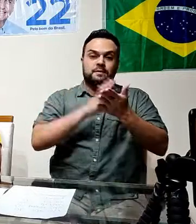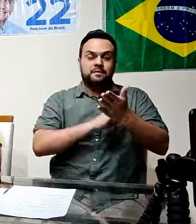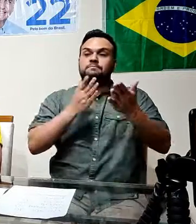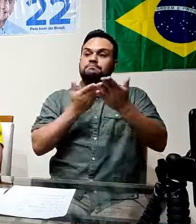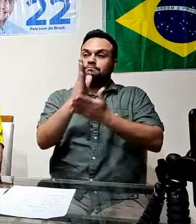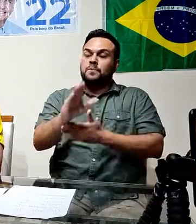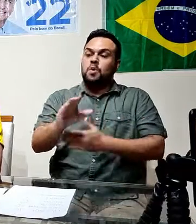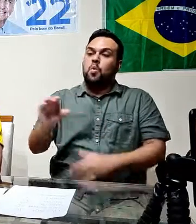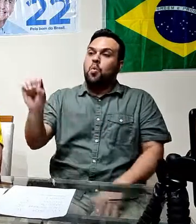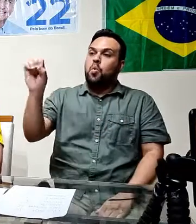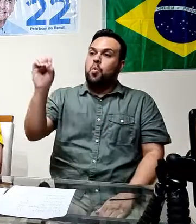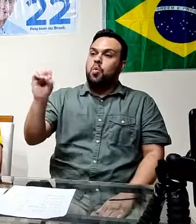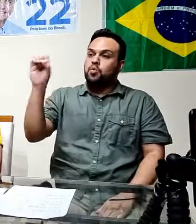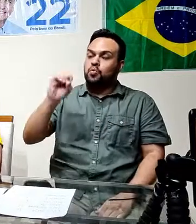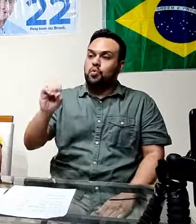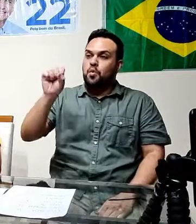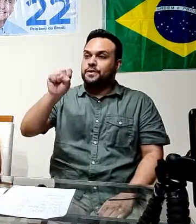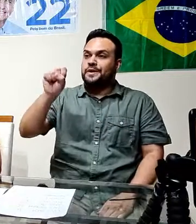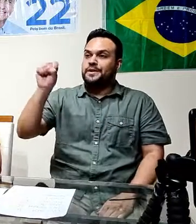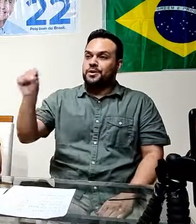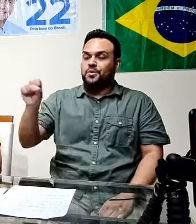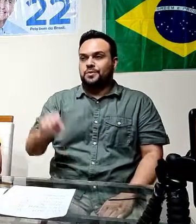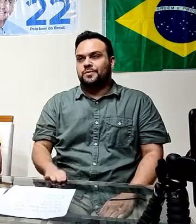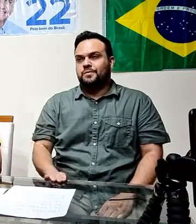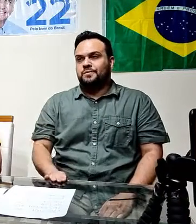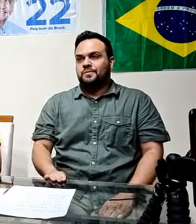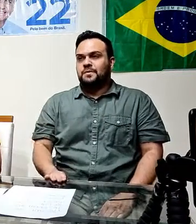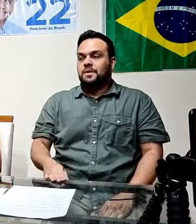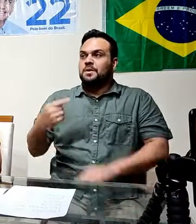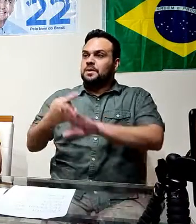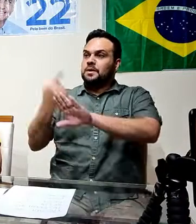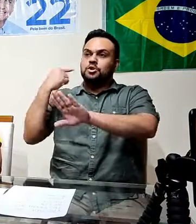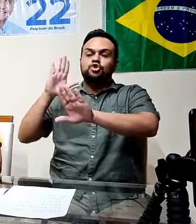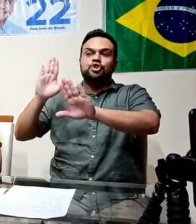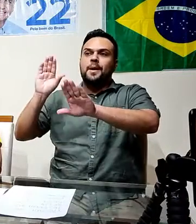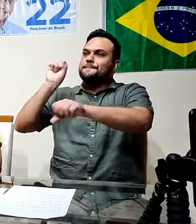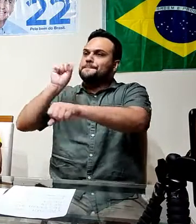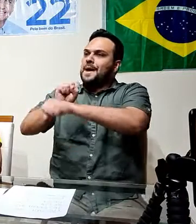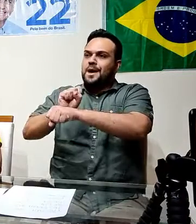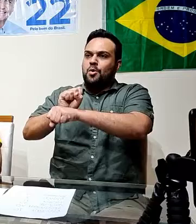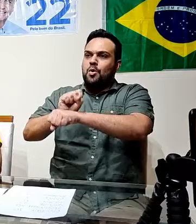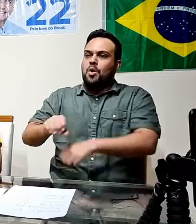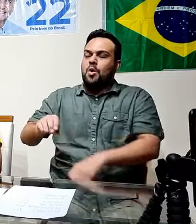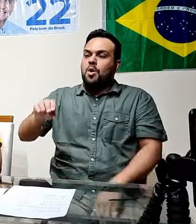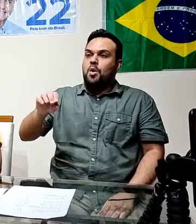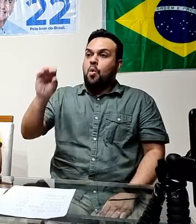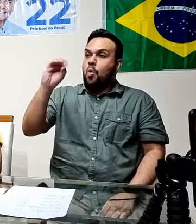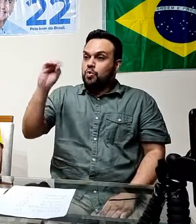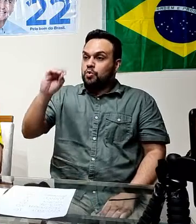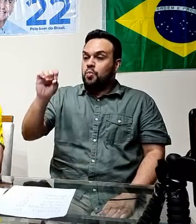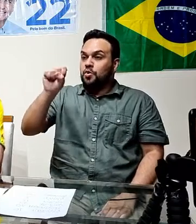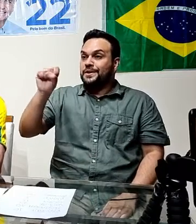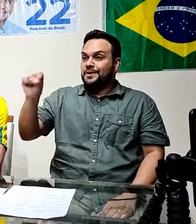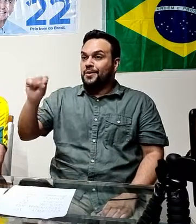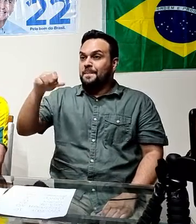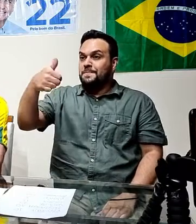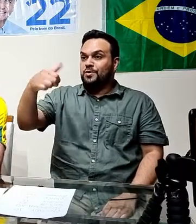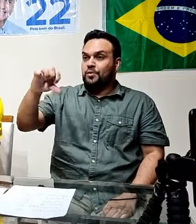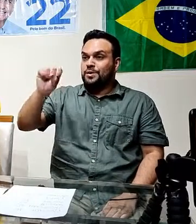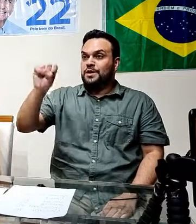foi outubro de 88. De lá para cá é invenção. Está fora da lei. Tá. Agora,